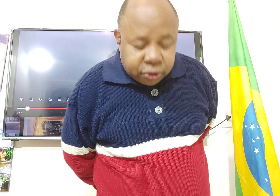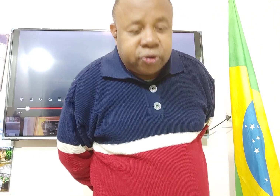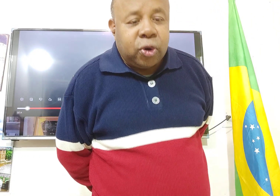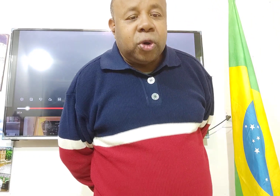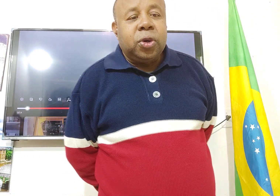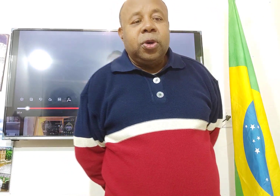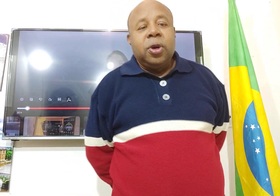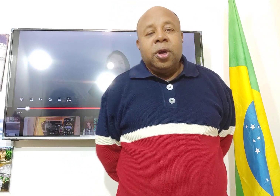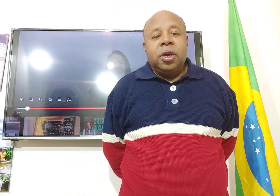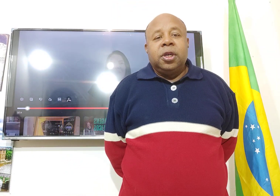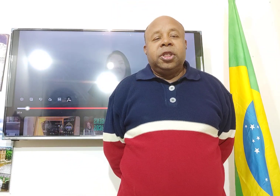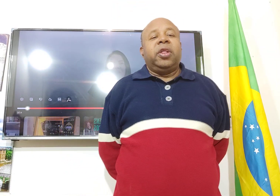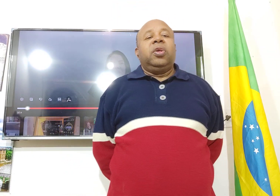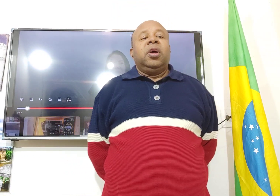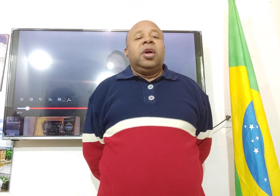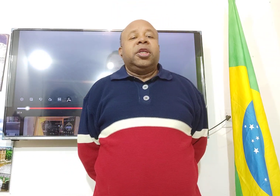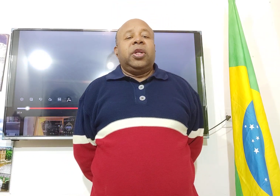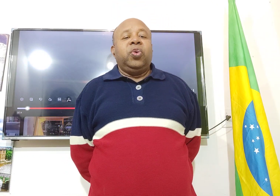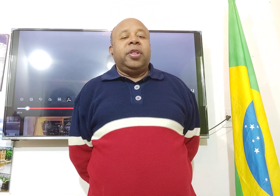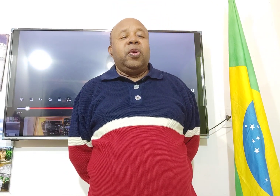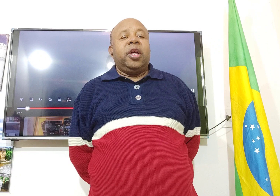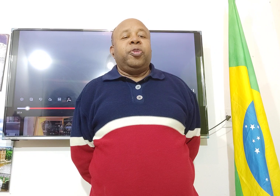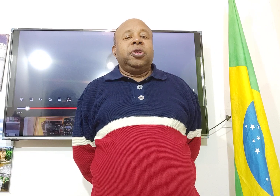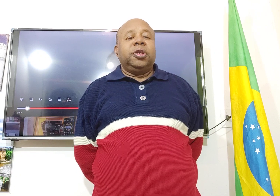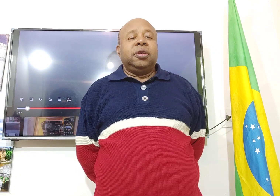Jesus falou, Jesus, eu respondi.